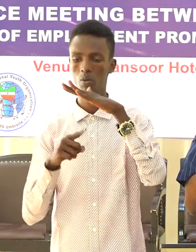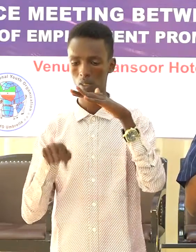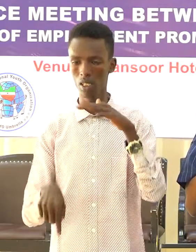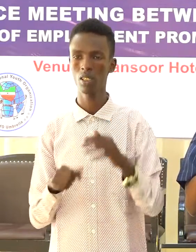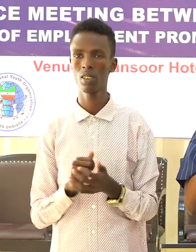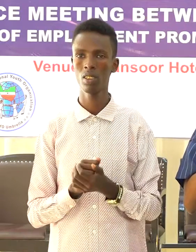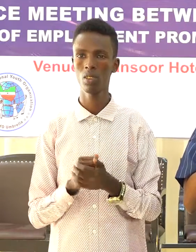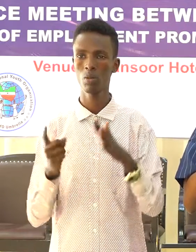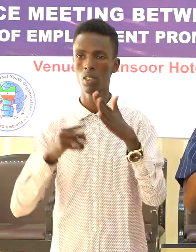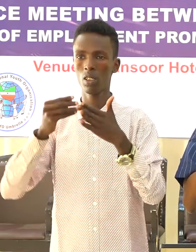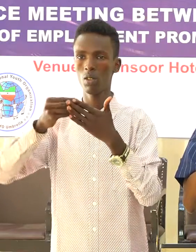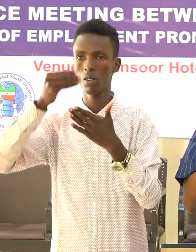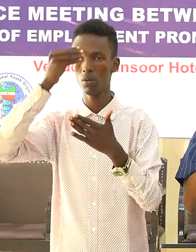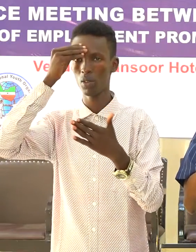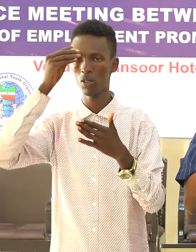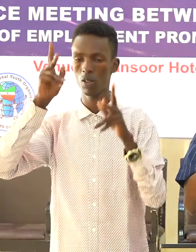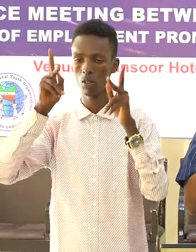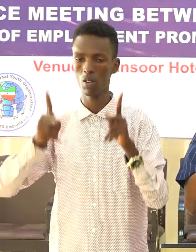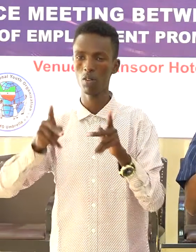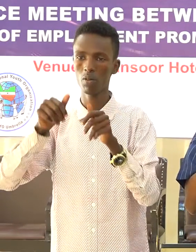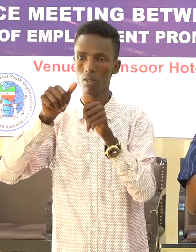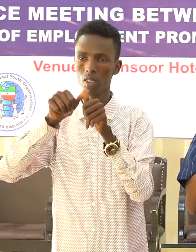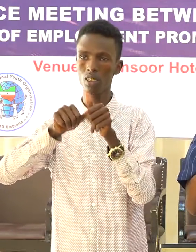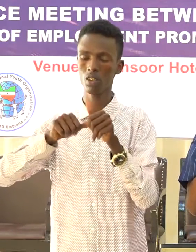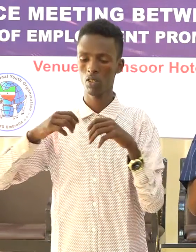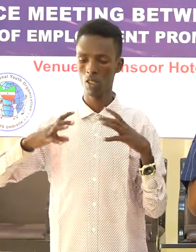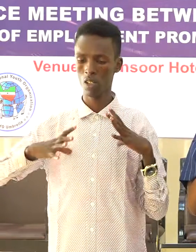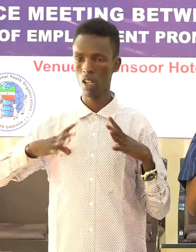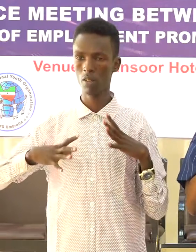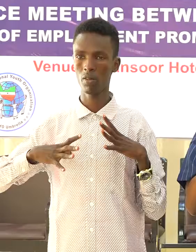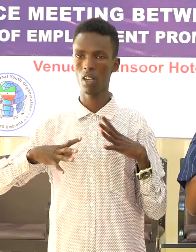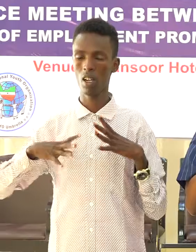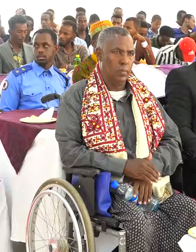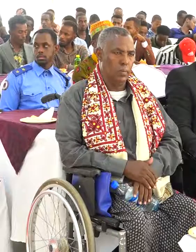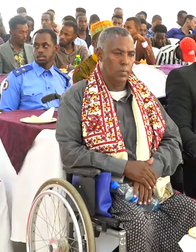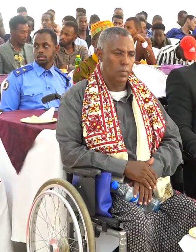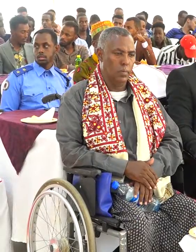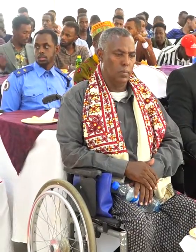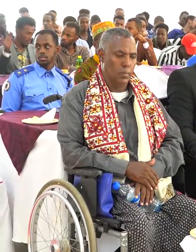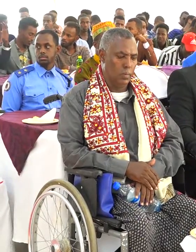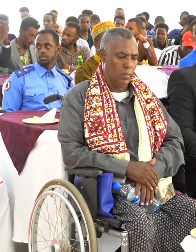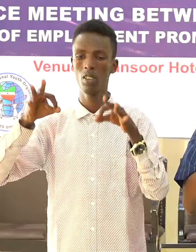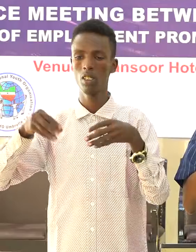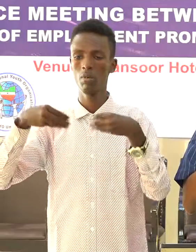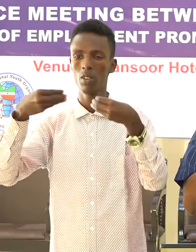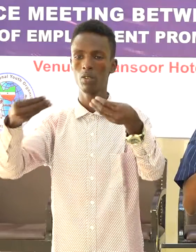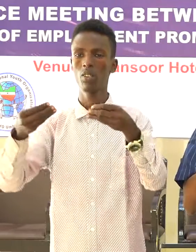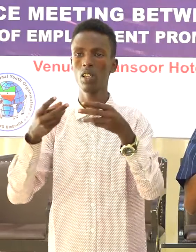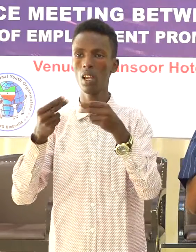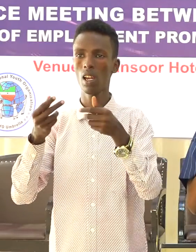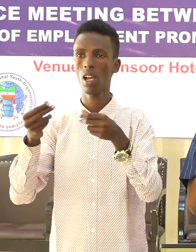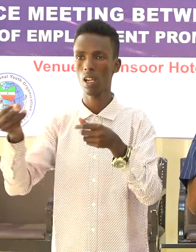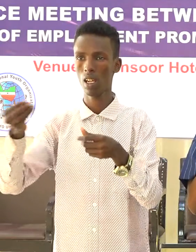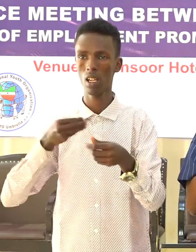gaar ah qaba oo waxbarasho doonaya waxbarashadu waa bilaash weyn lacag laga qaadayaa ma jirto waxaan loogu darayaa